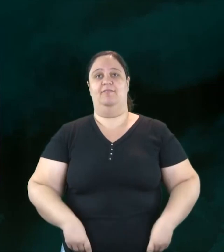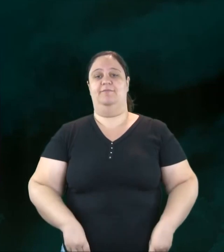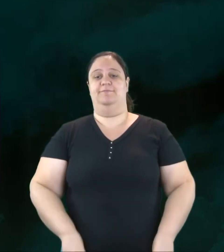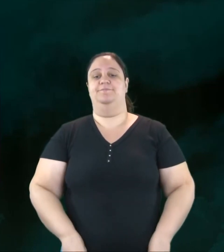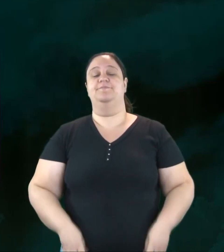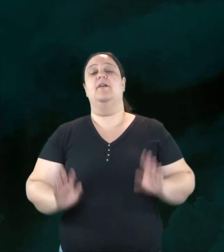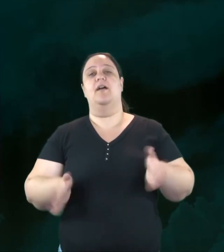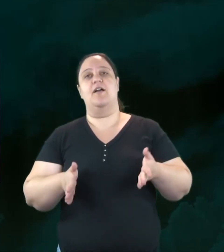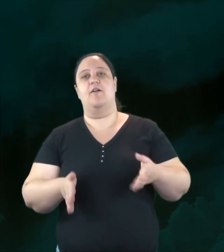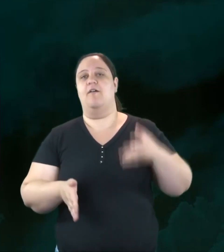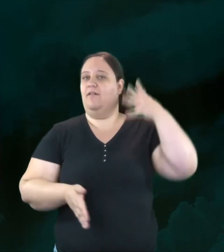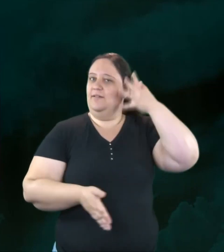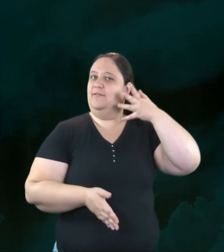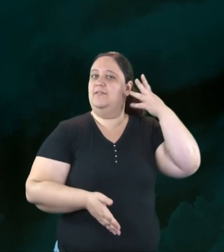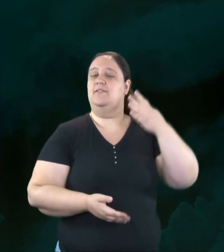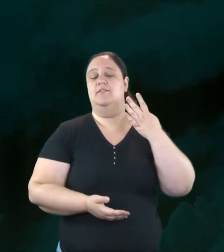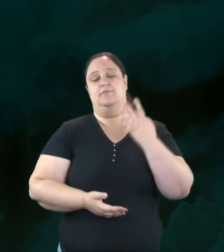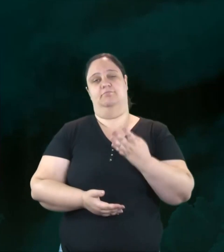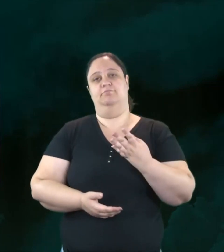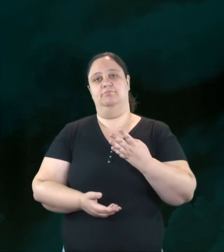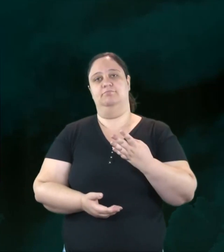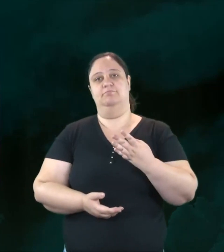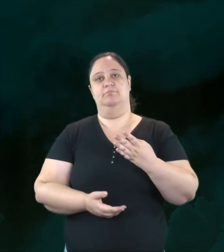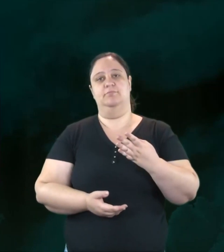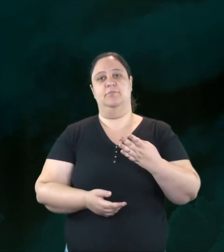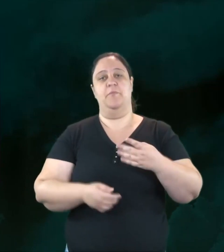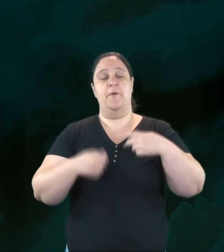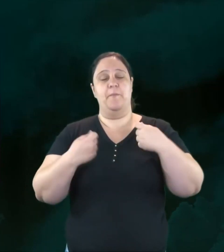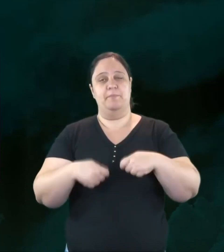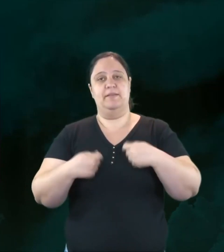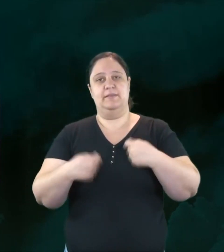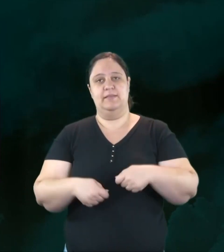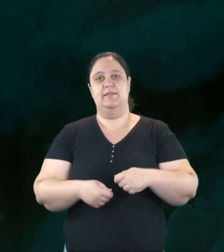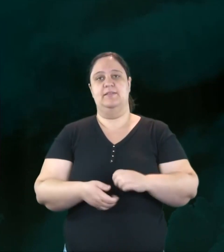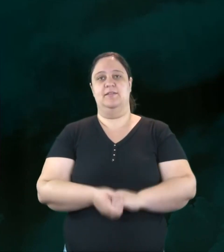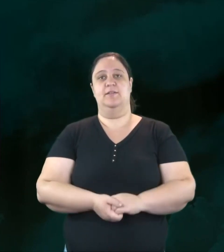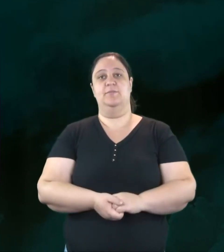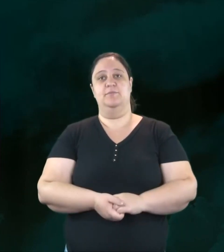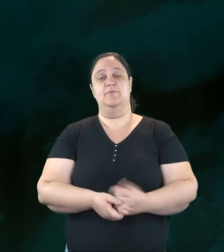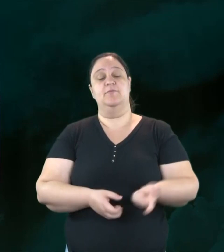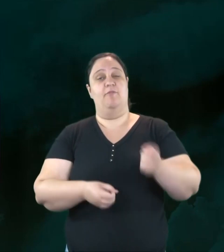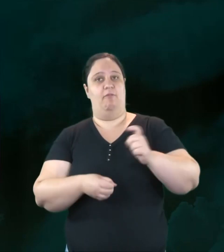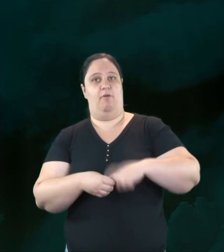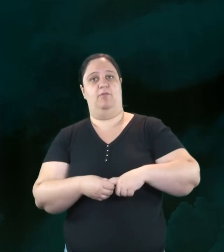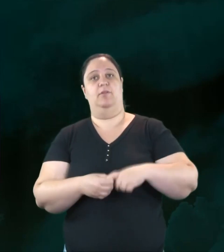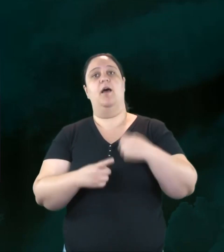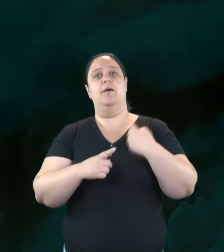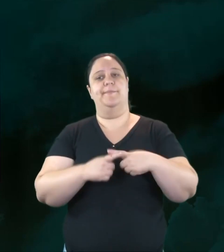essa mensagem 4, nós precisamos voltar um pouco, porque nós